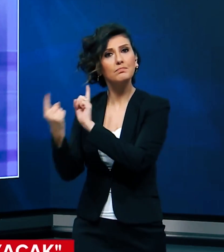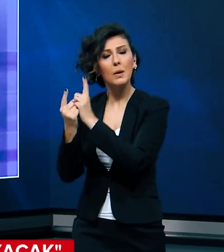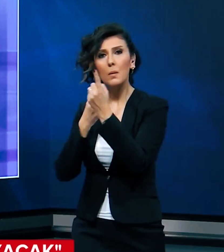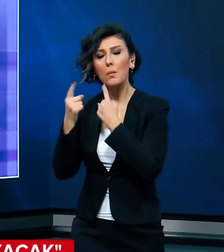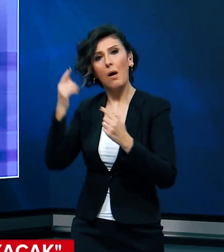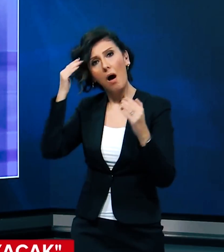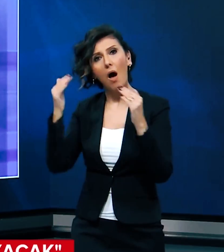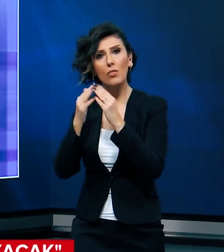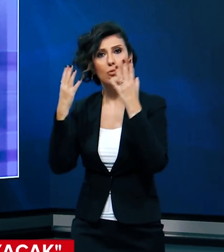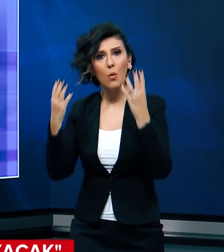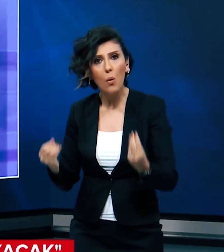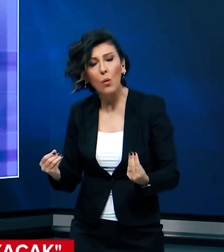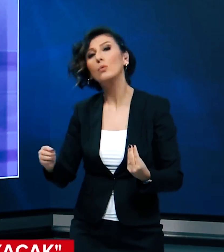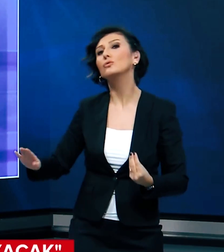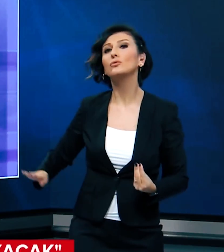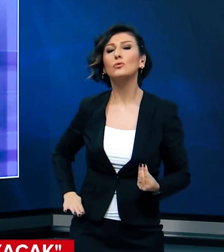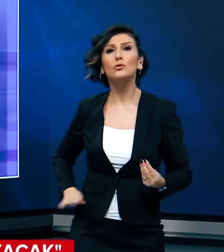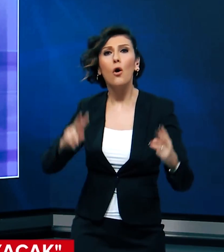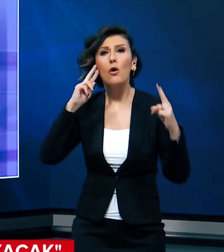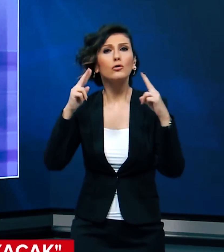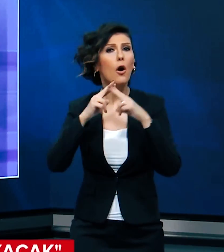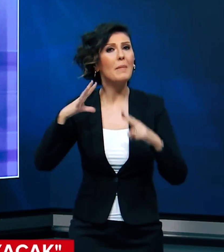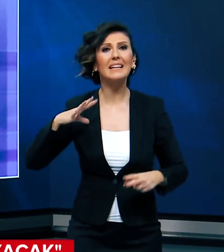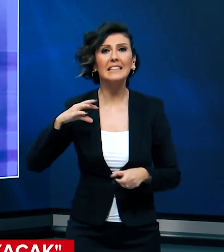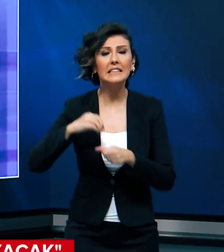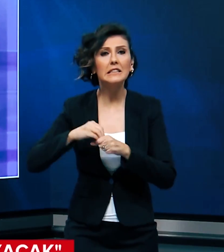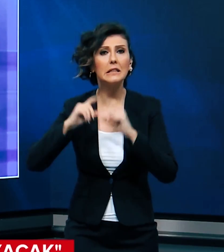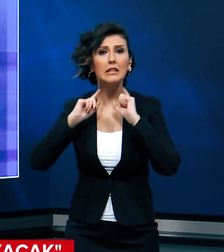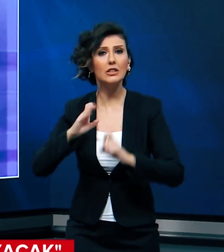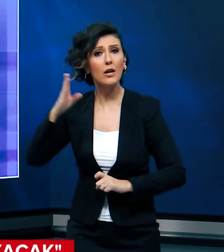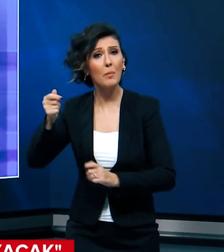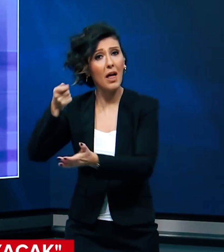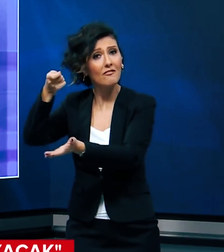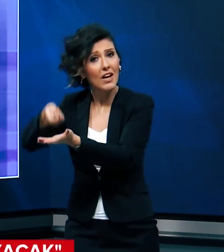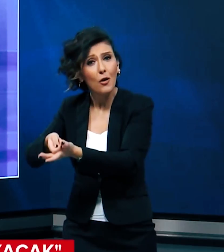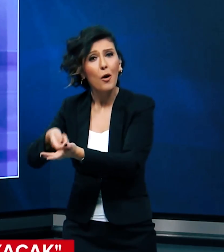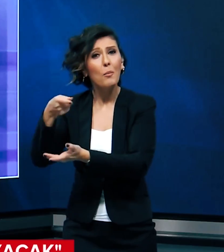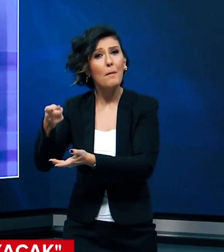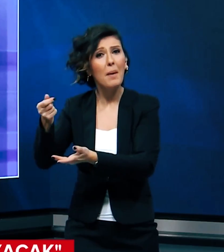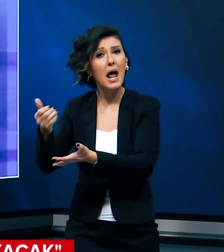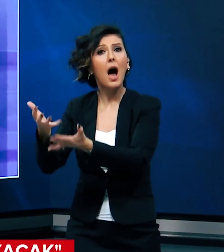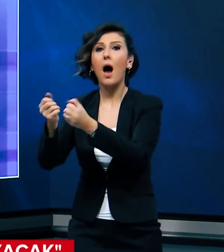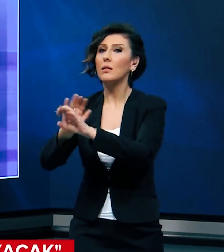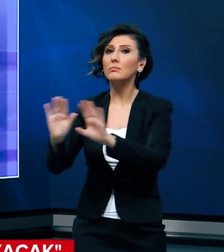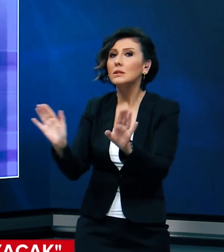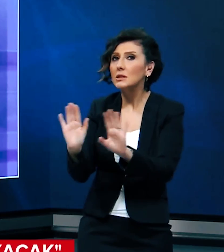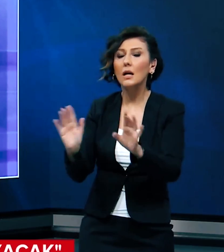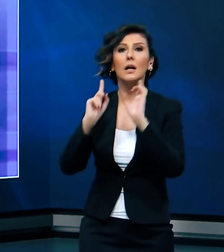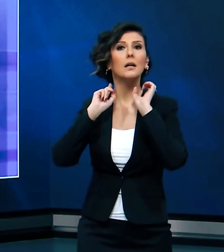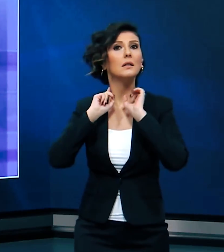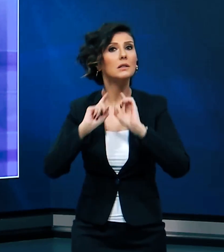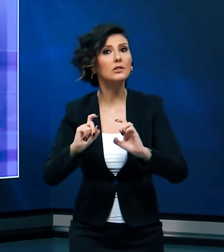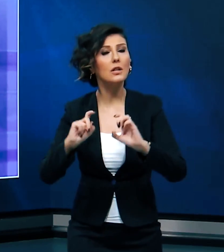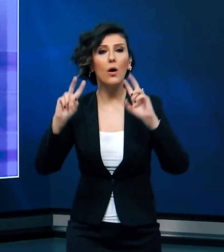kalındı. Çocuğunu görmek için icraya gidiyor, para yatırıyor. Bundan parasını alınmayacak. İcraya